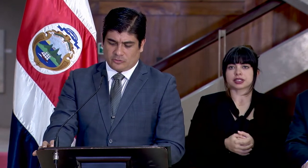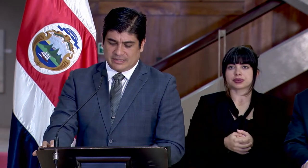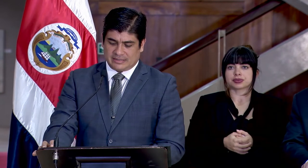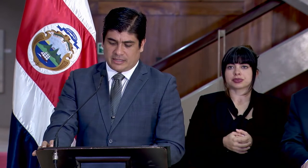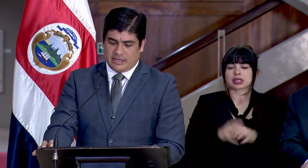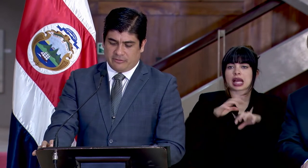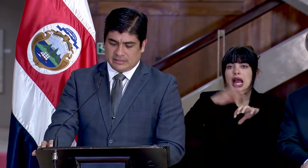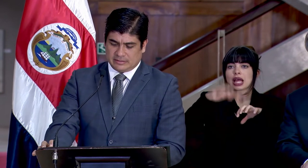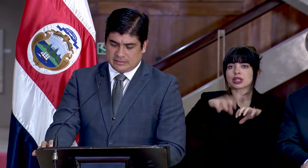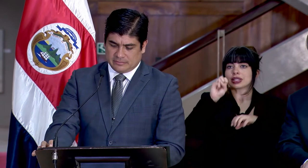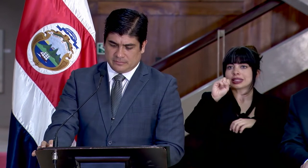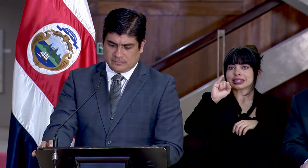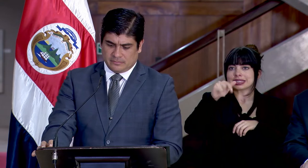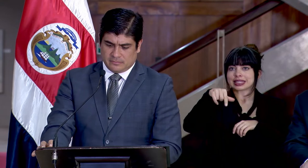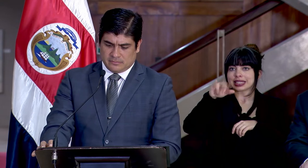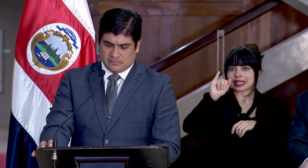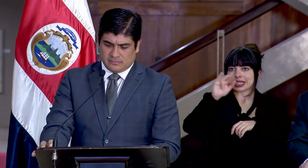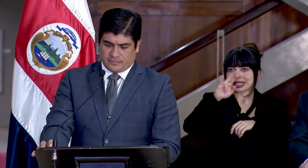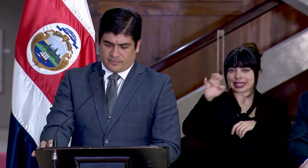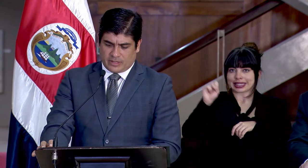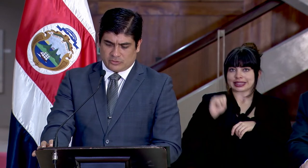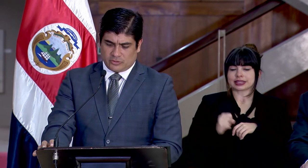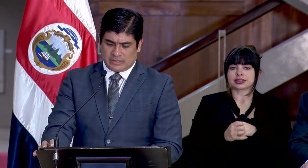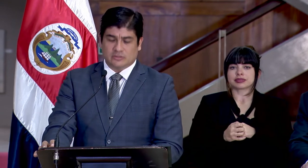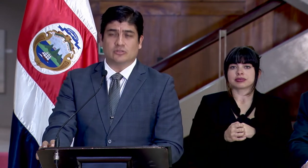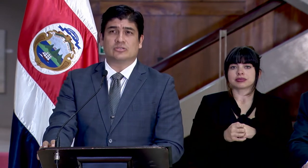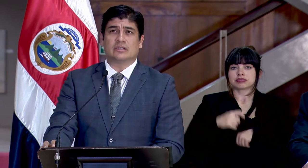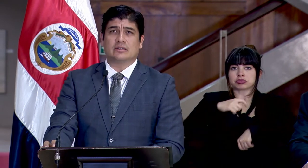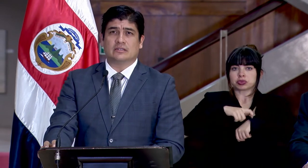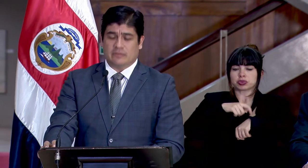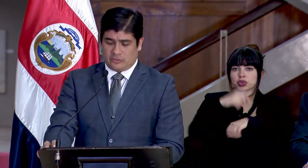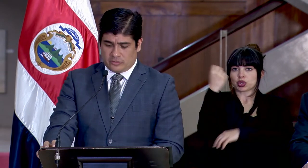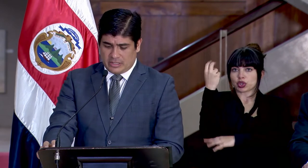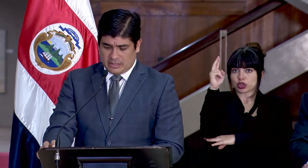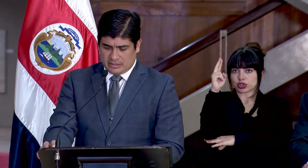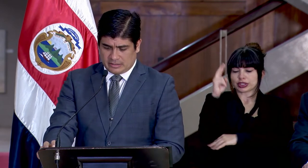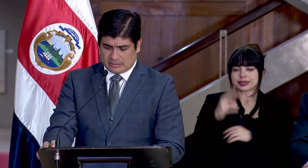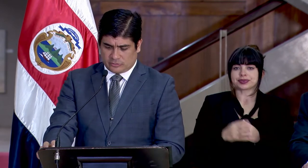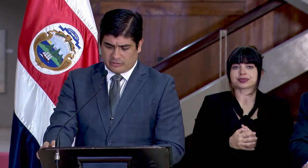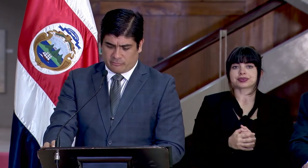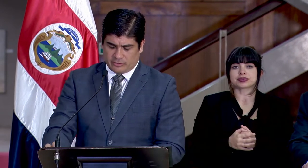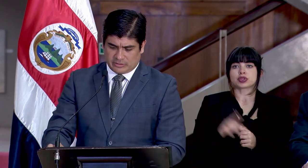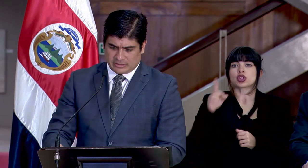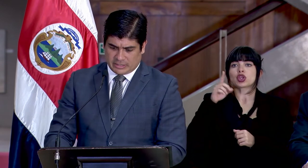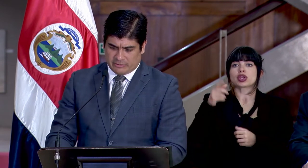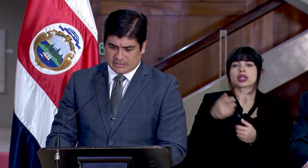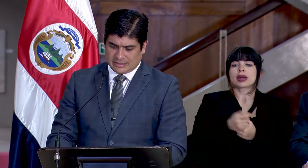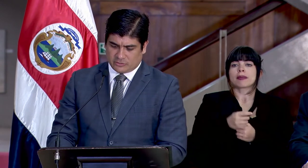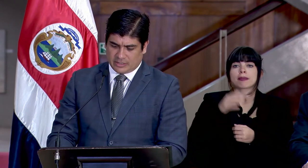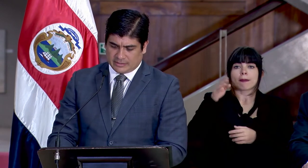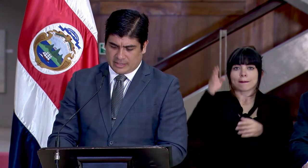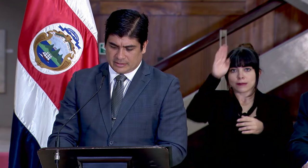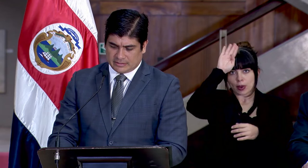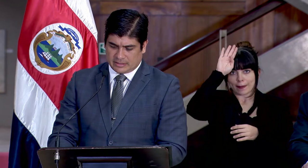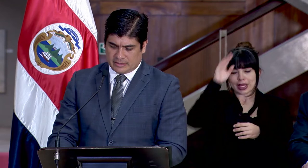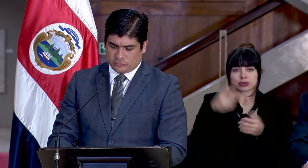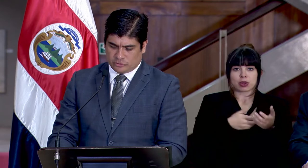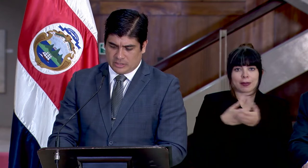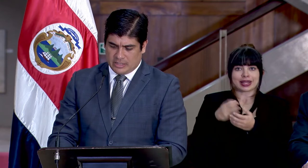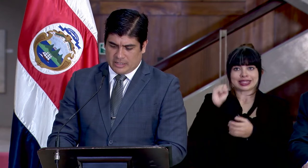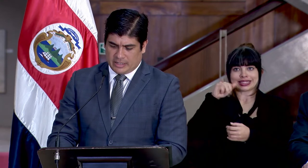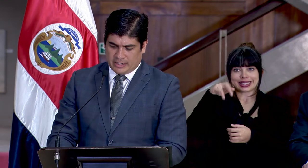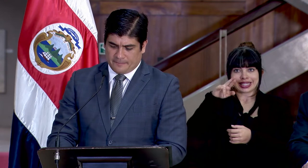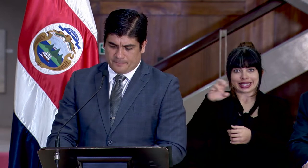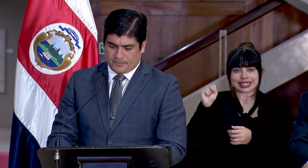el cantón de Siquirres, a eso de las 12 mediodía, en la estación de bomberos de Siquirres. A las 2 de la tarde